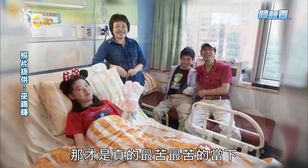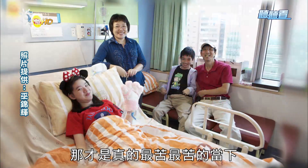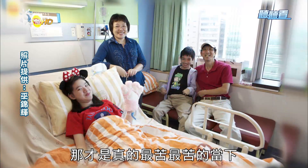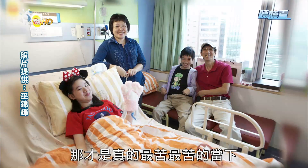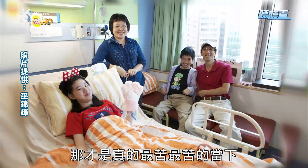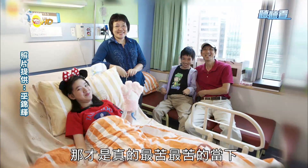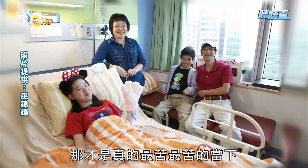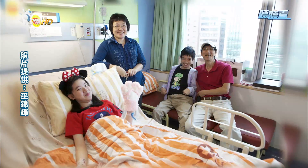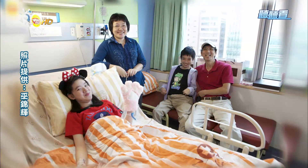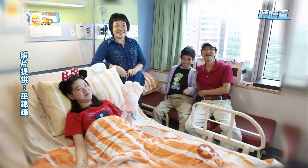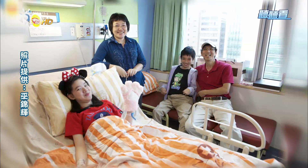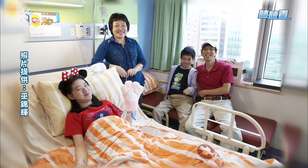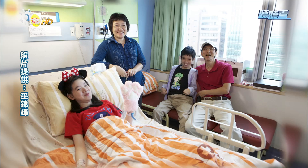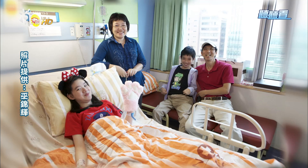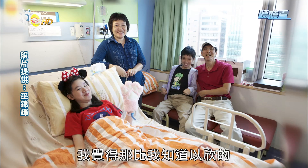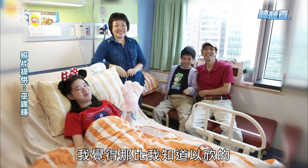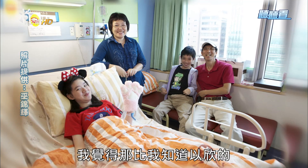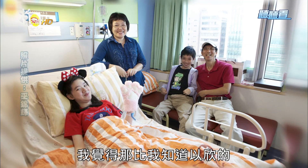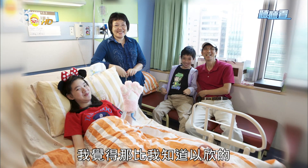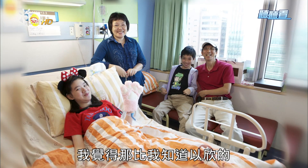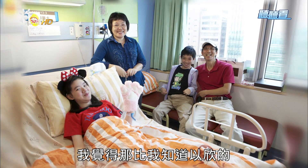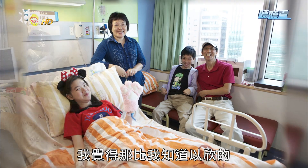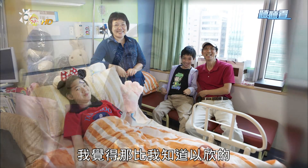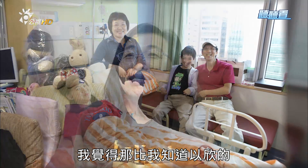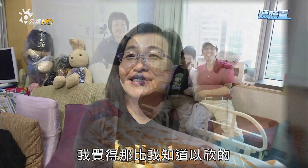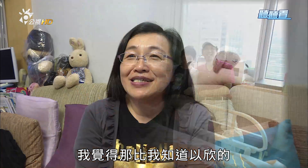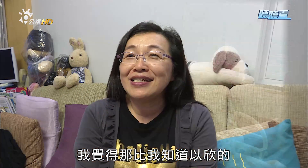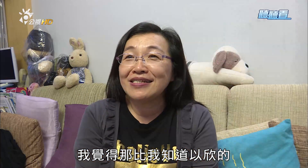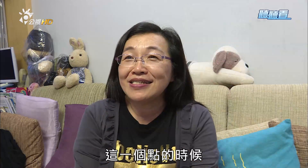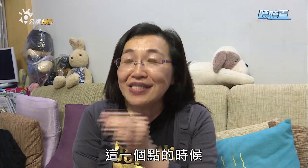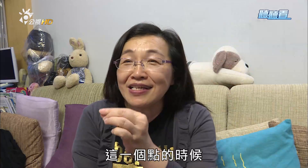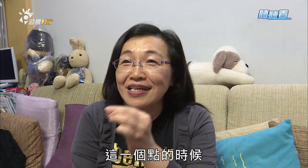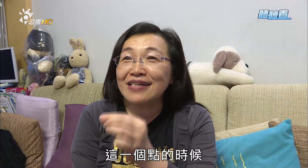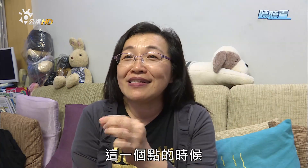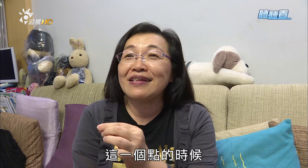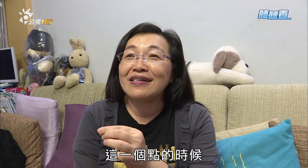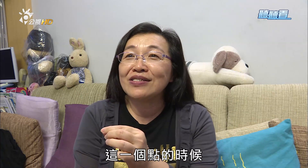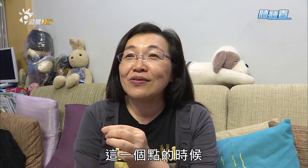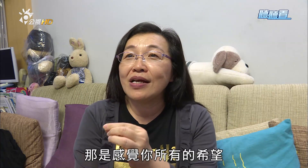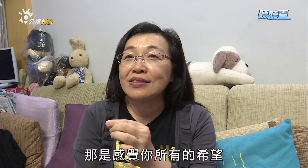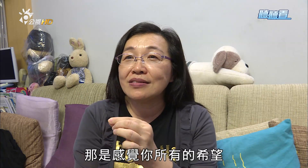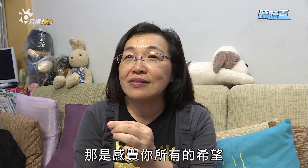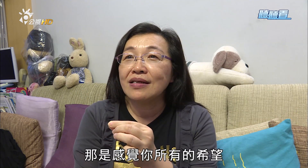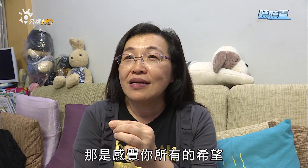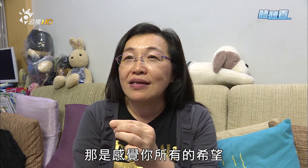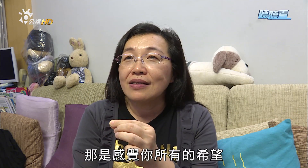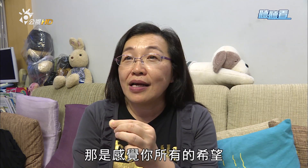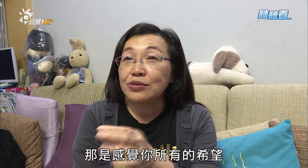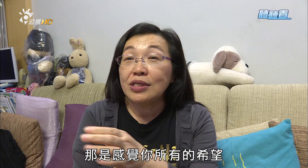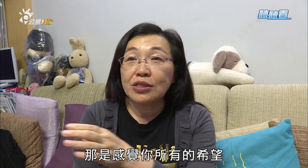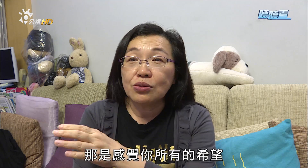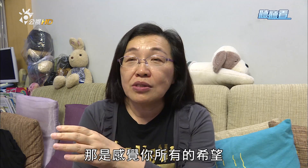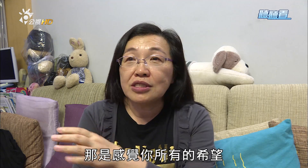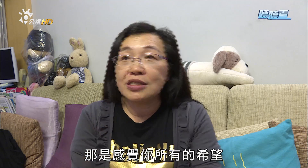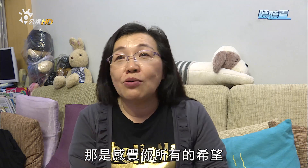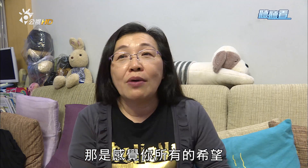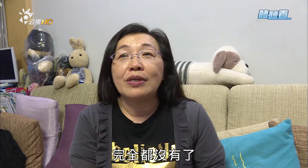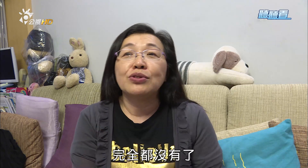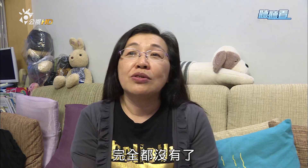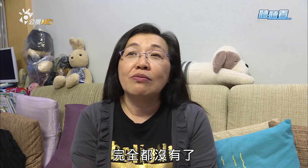下。我觉得那比我知道乙欣的这一个点的时候，那是感觉你所有的希望完全都